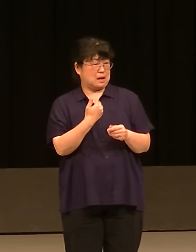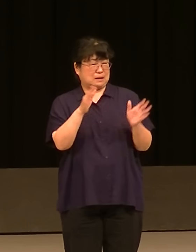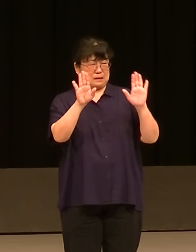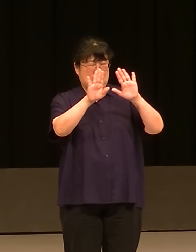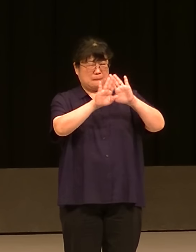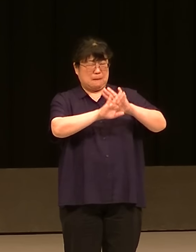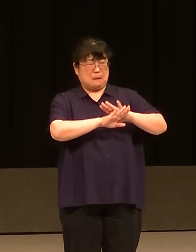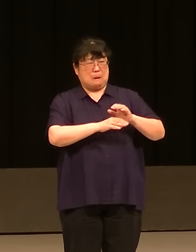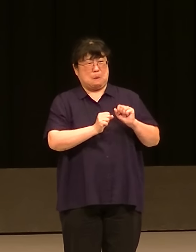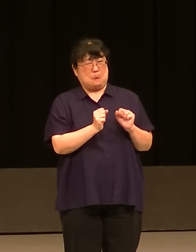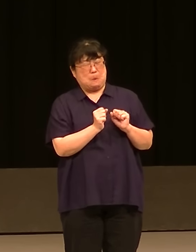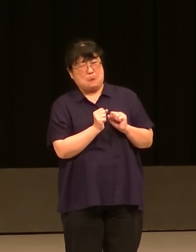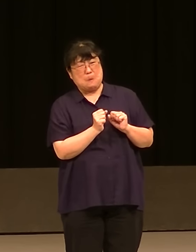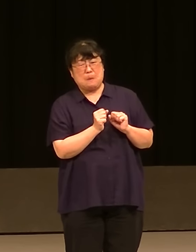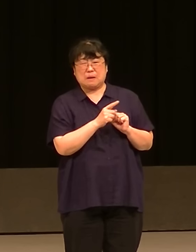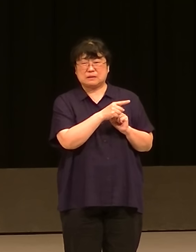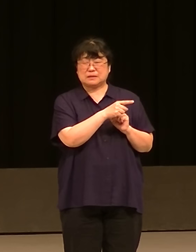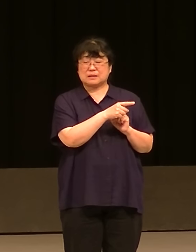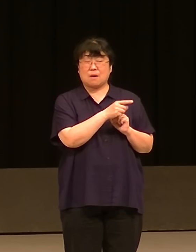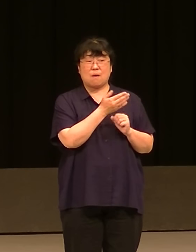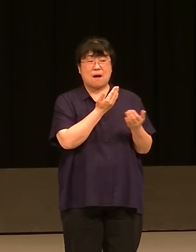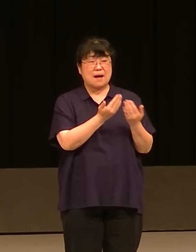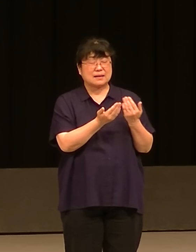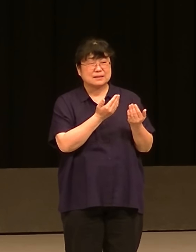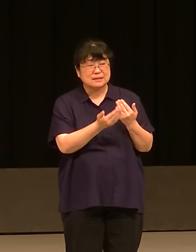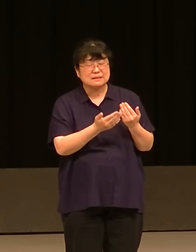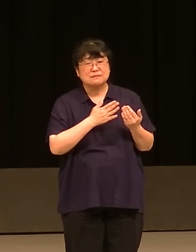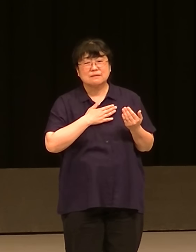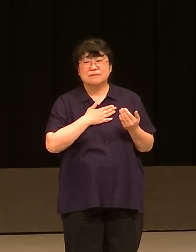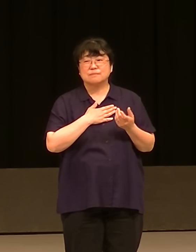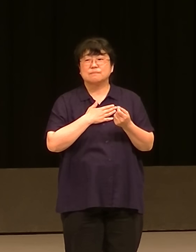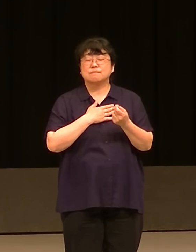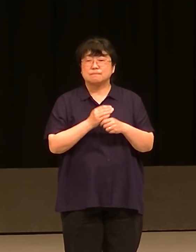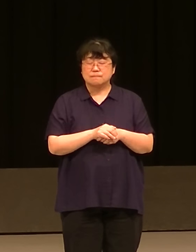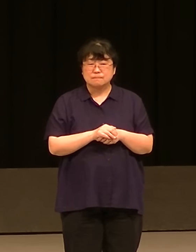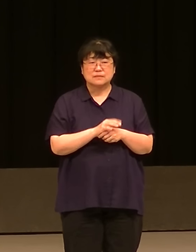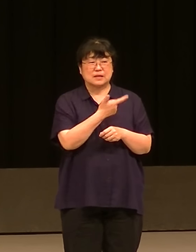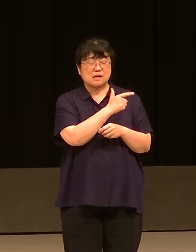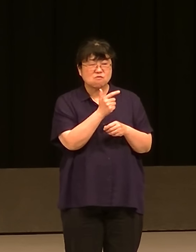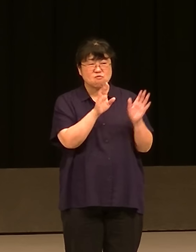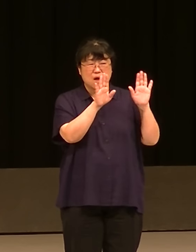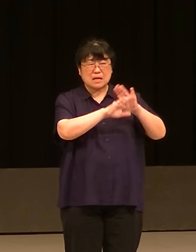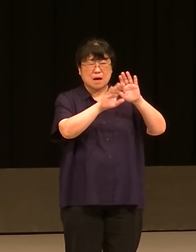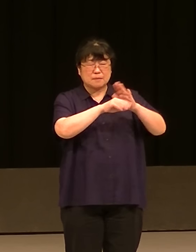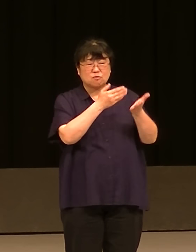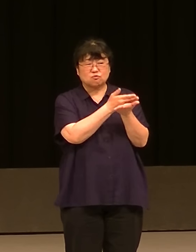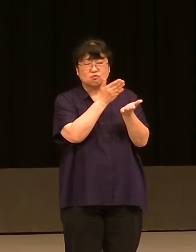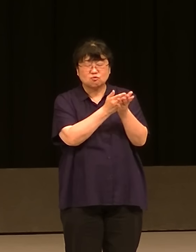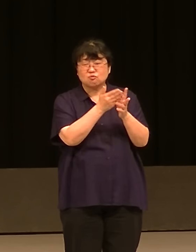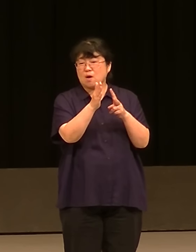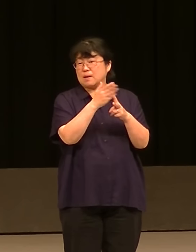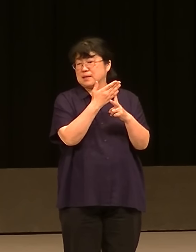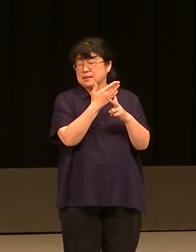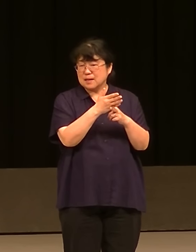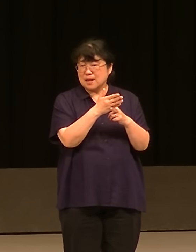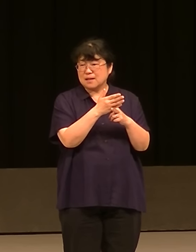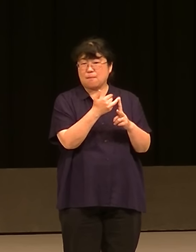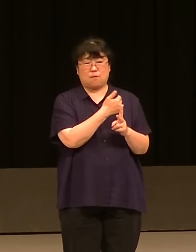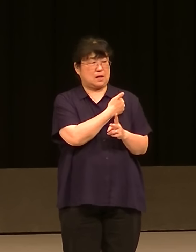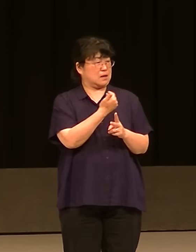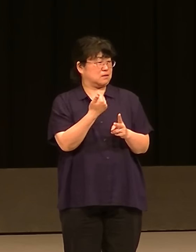凄ましい闇であるか、ということはよくよく分かります。いろんな闇の種類を見極める、見分けること